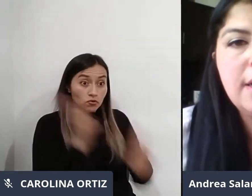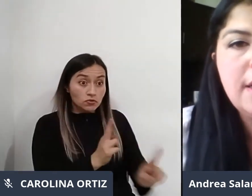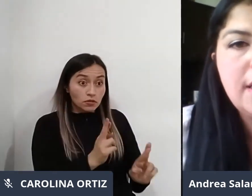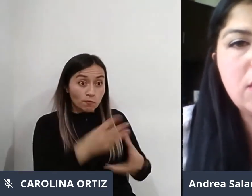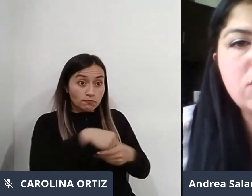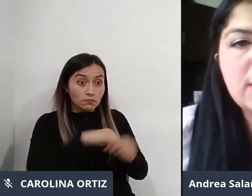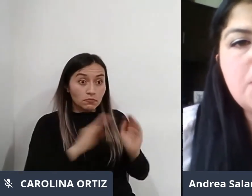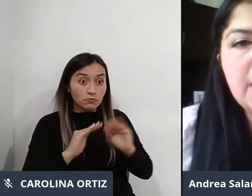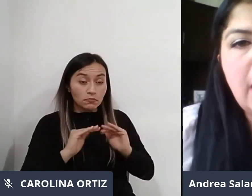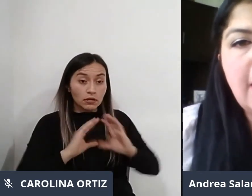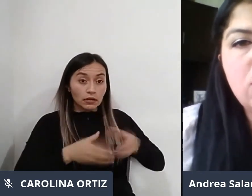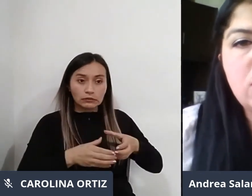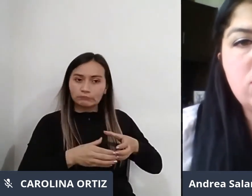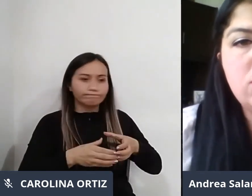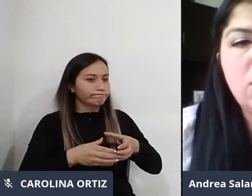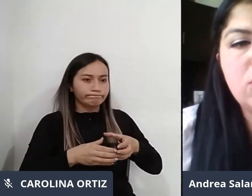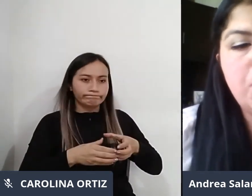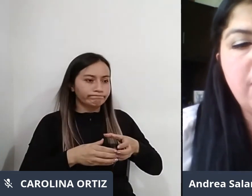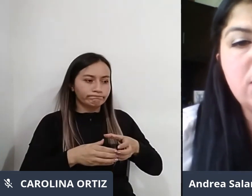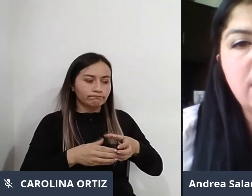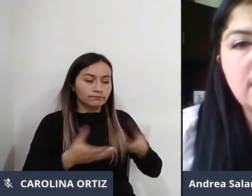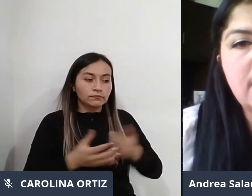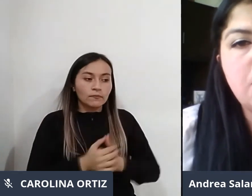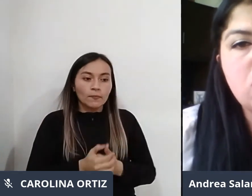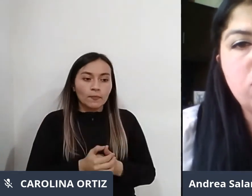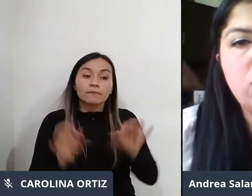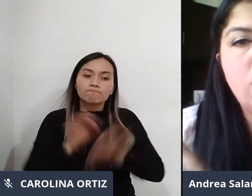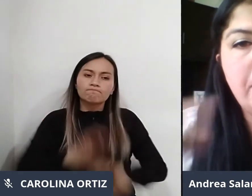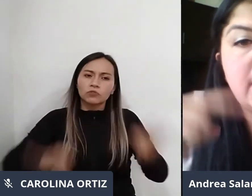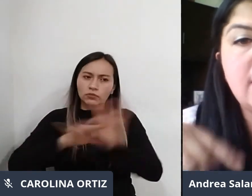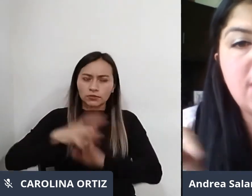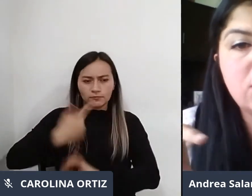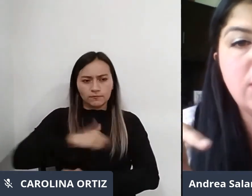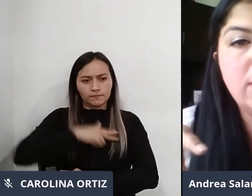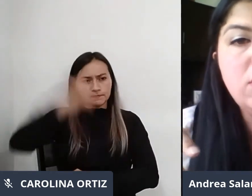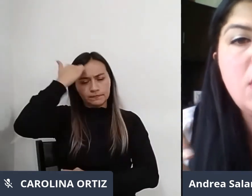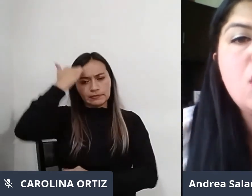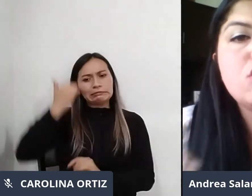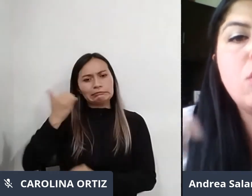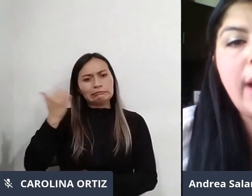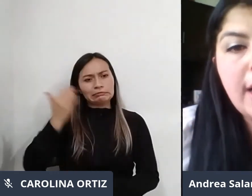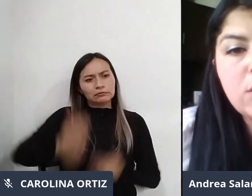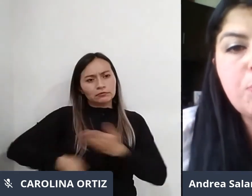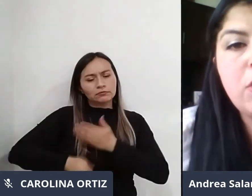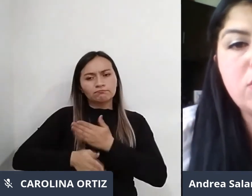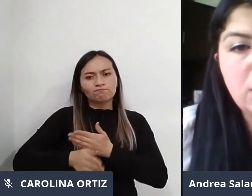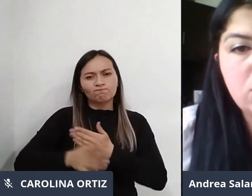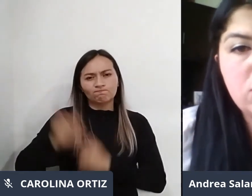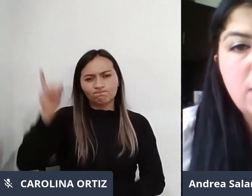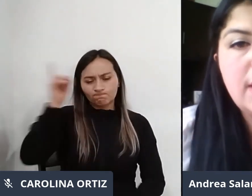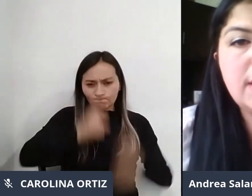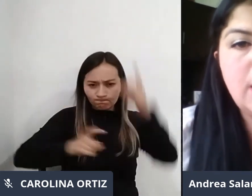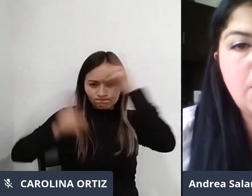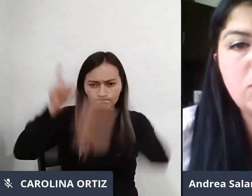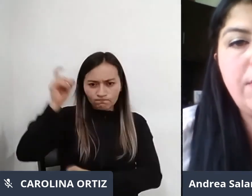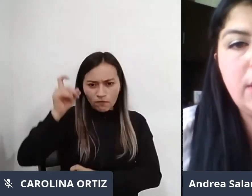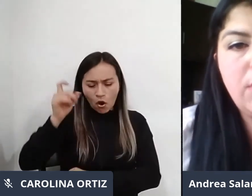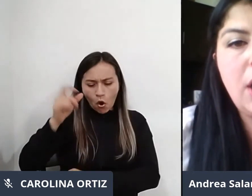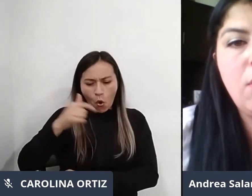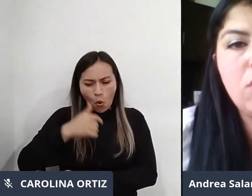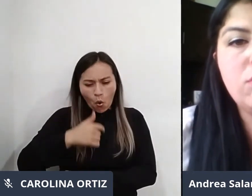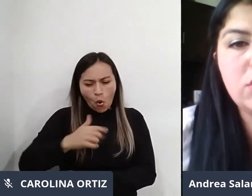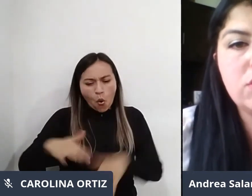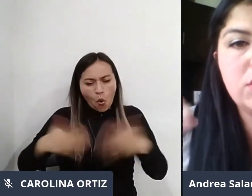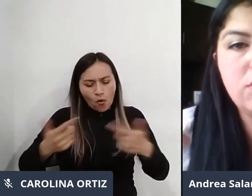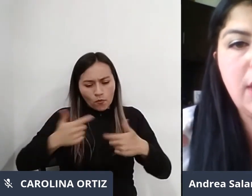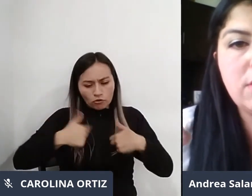clase. Entonces es vital que los profesores estemos continuamente reflexionando sobre esos procesos que estamos llevando